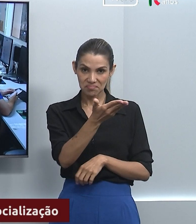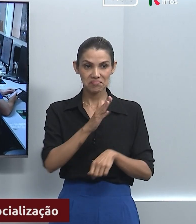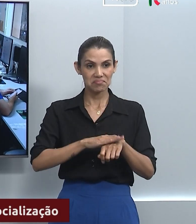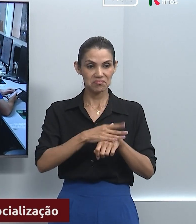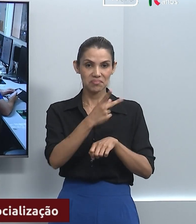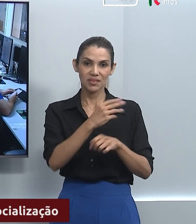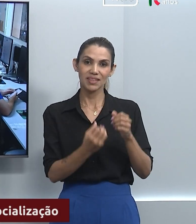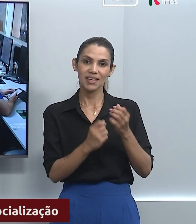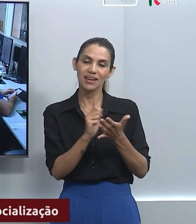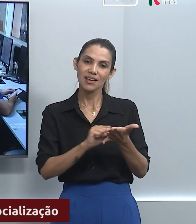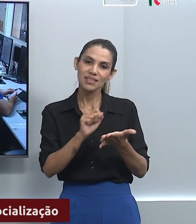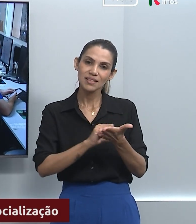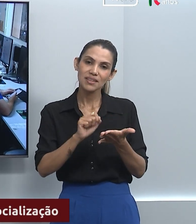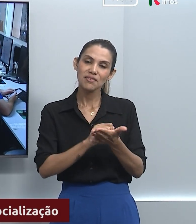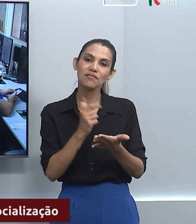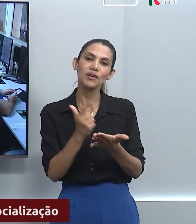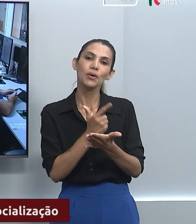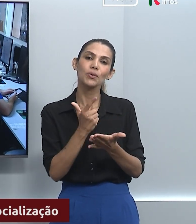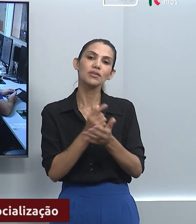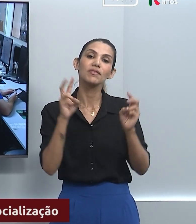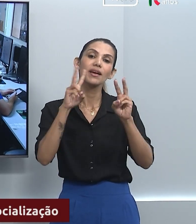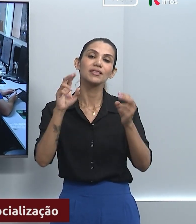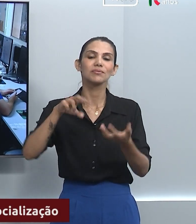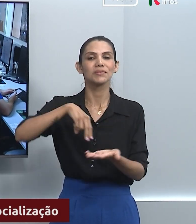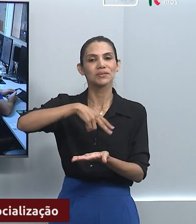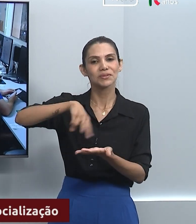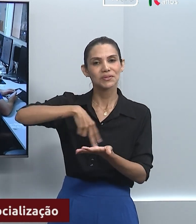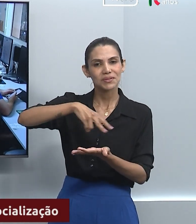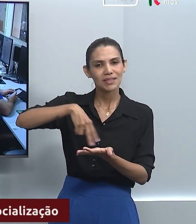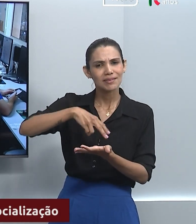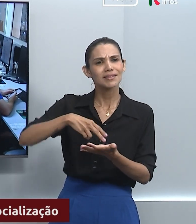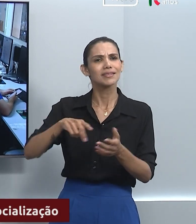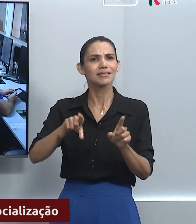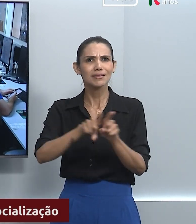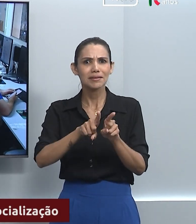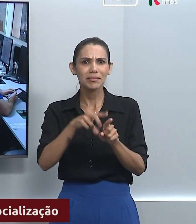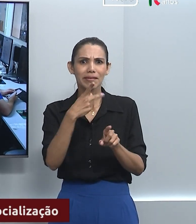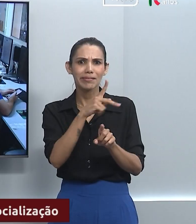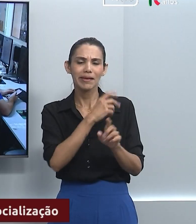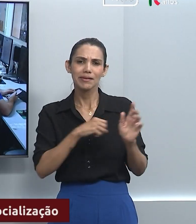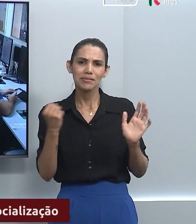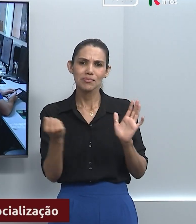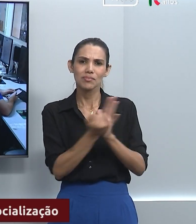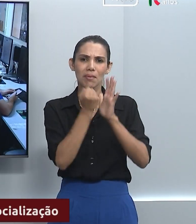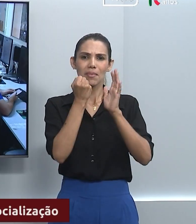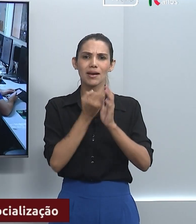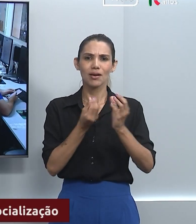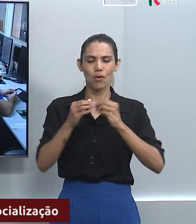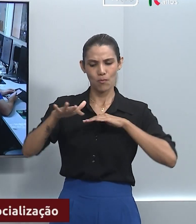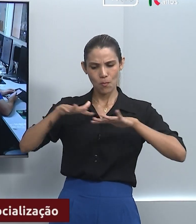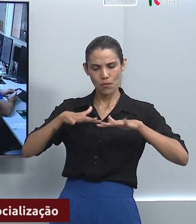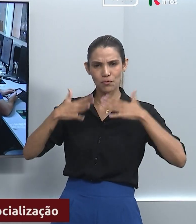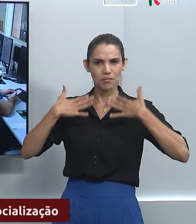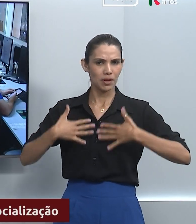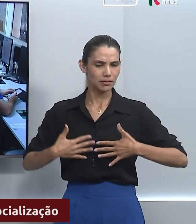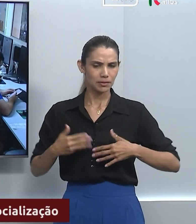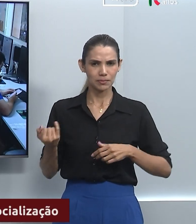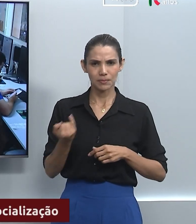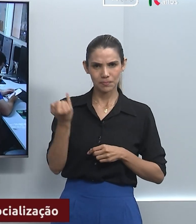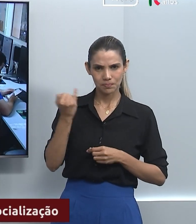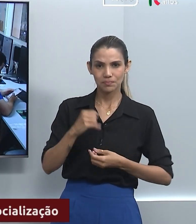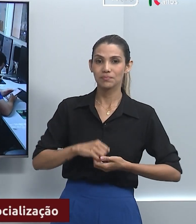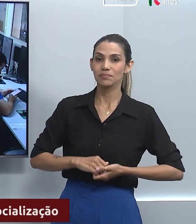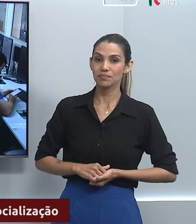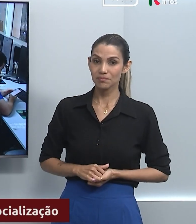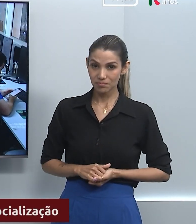o livro Carta sobre a Dança e deixou um legado sobre a expressividade dos movimentos nas apresentações de balé do século XVIII. E